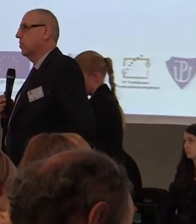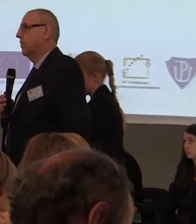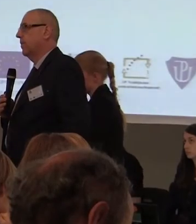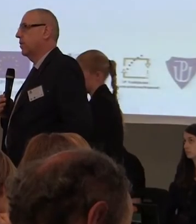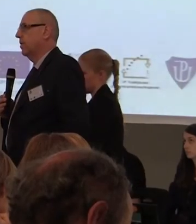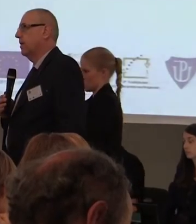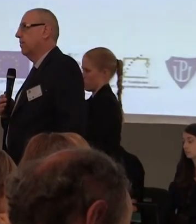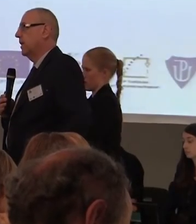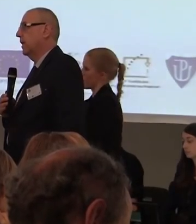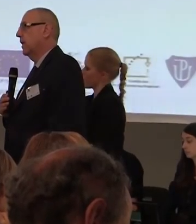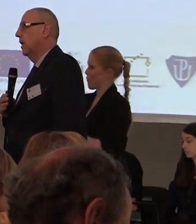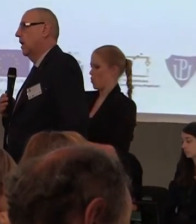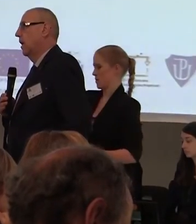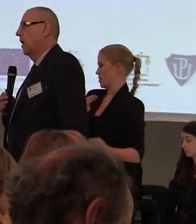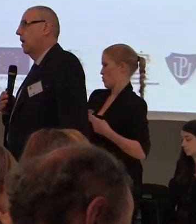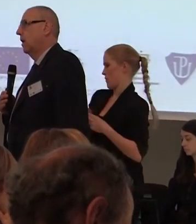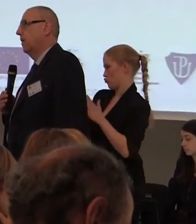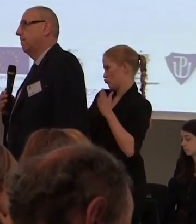připraveni na to, že by měli